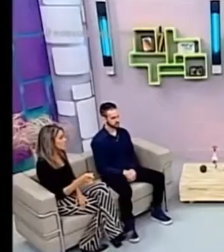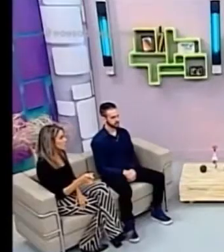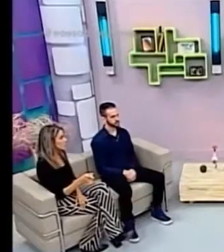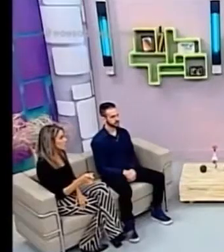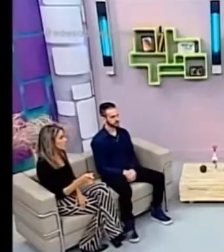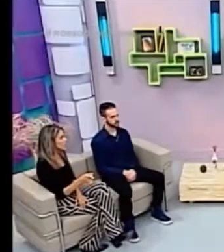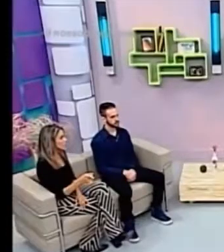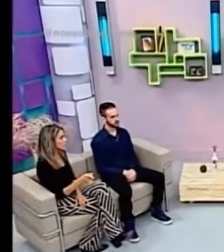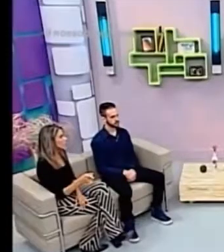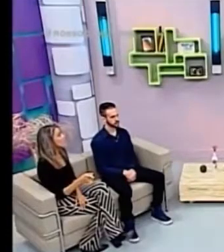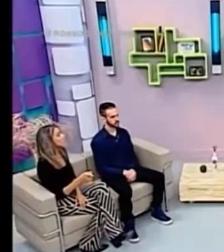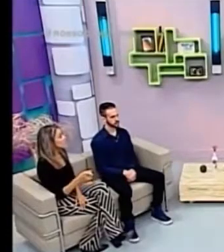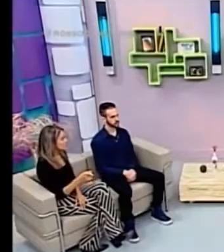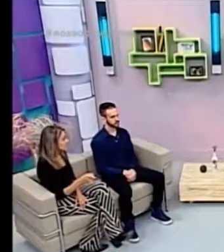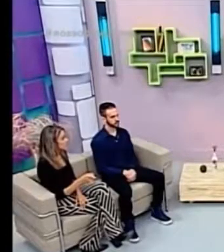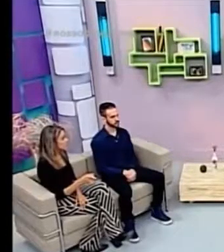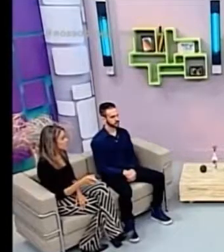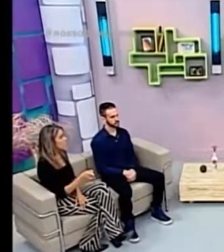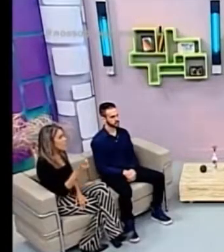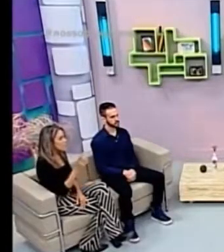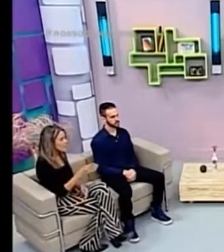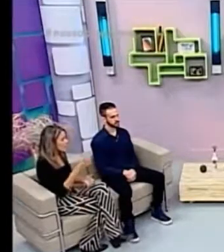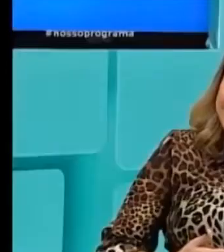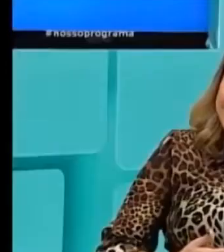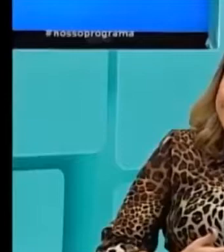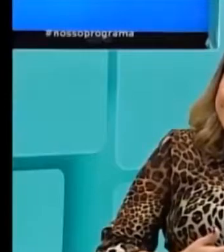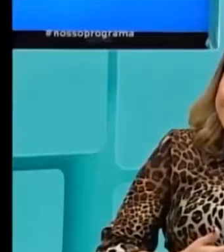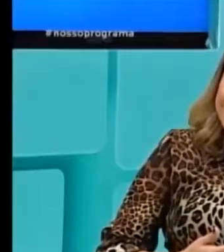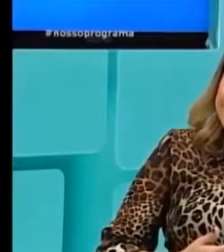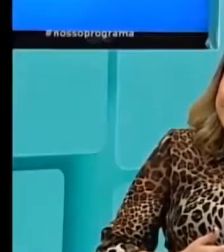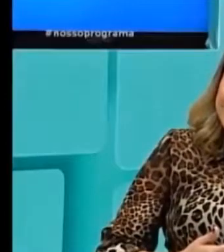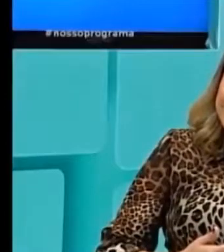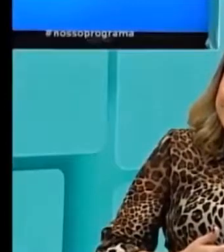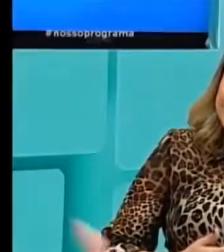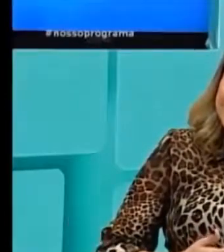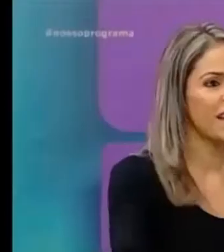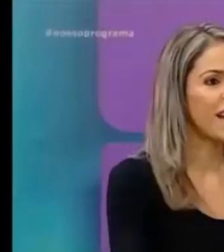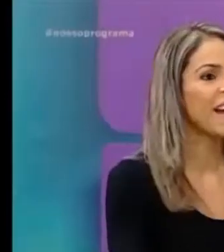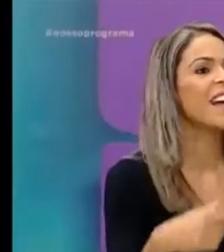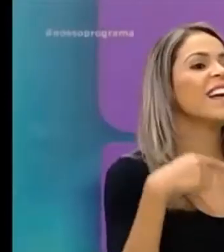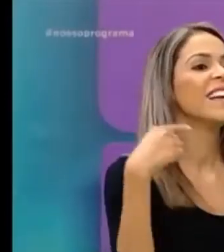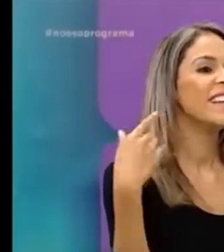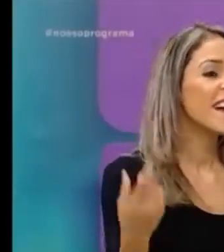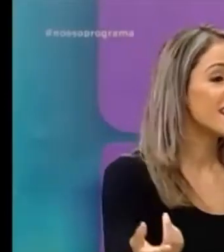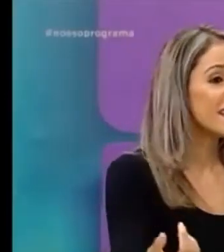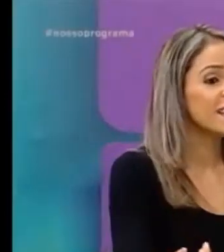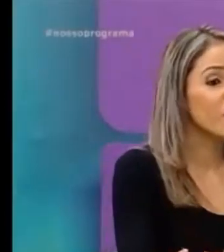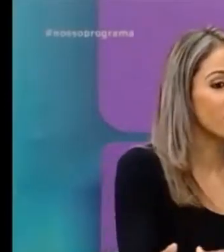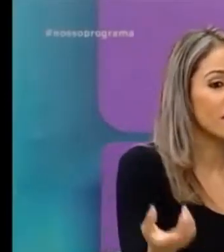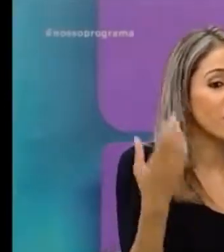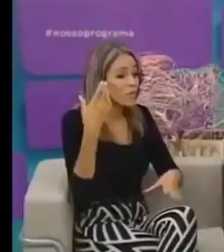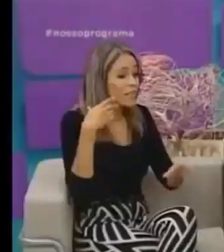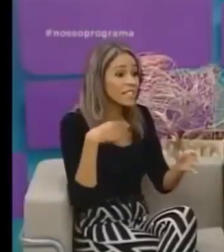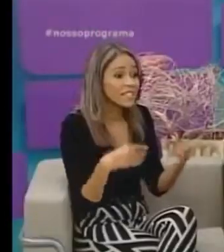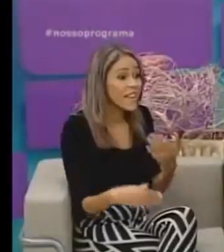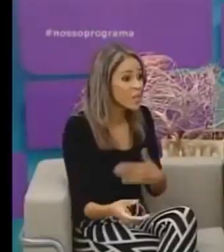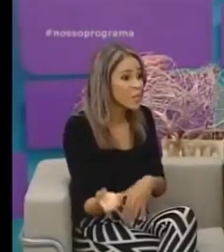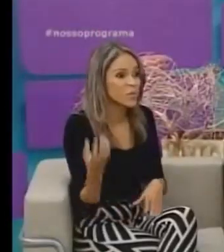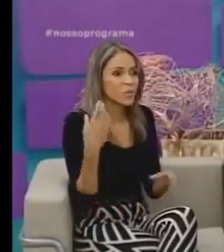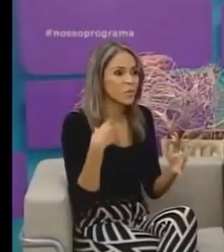E seu irmão foi especificamente para isso? Ele quis aprender? Então minha mãe quase todo fim de semana levava ele lá. Que legal. E aí, então, eu fui crescendo com o surdo